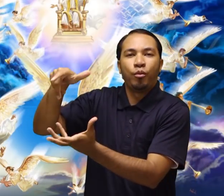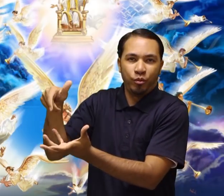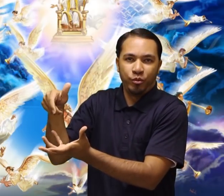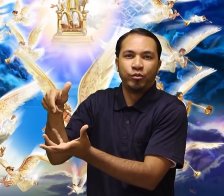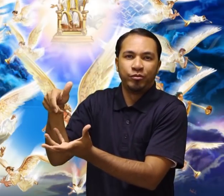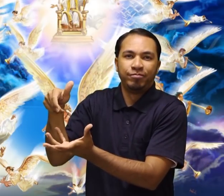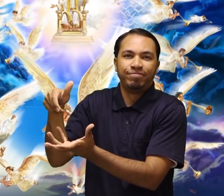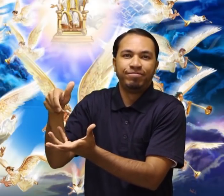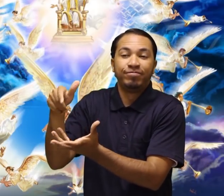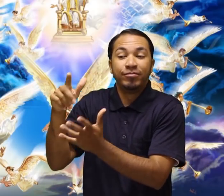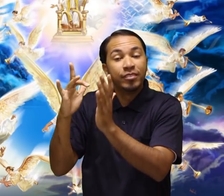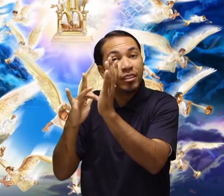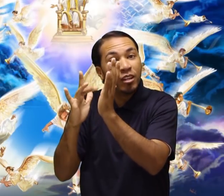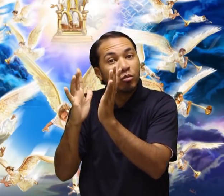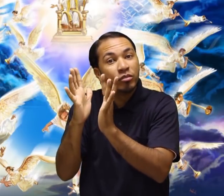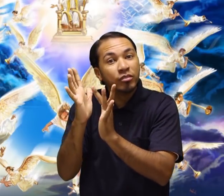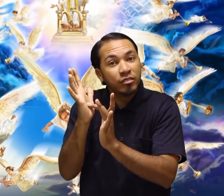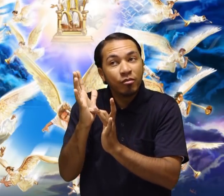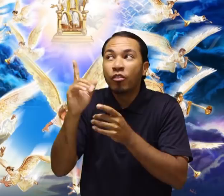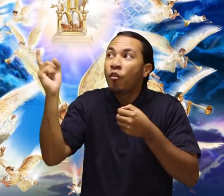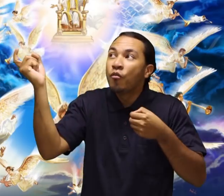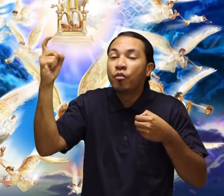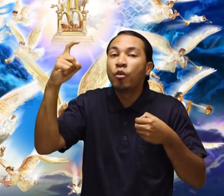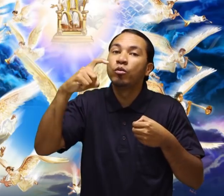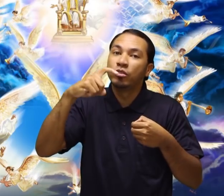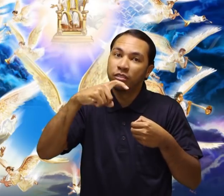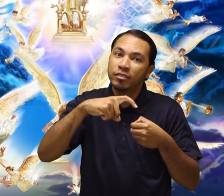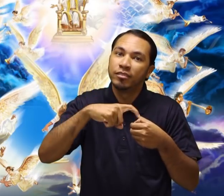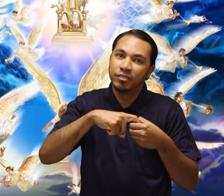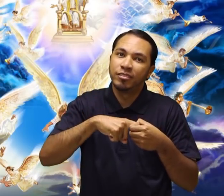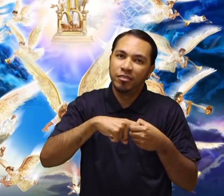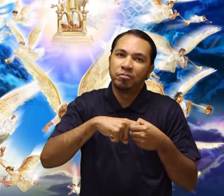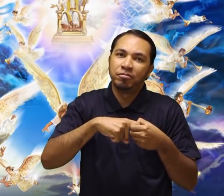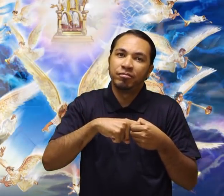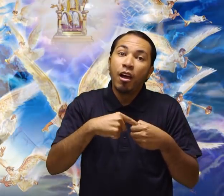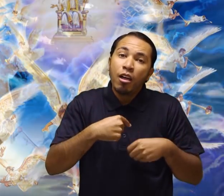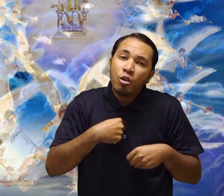Representa a história do mundo. Jesus voltará.